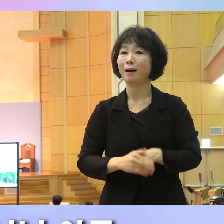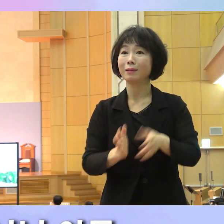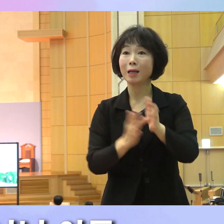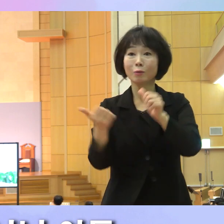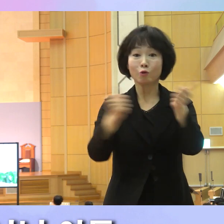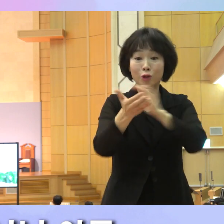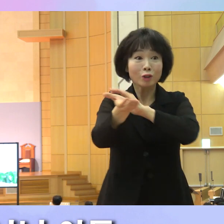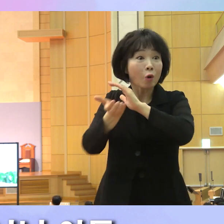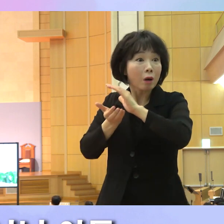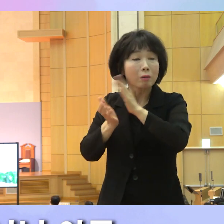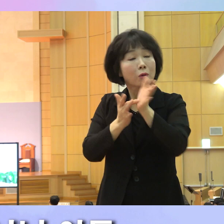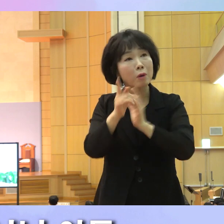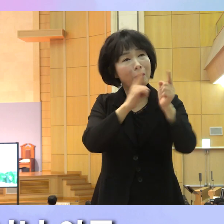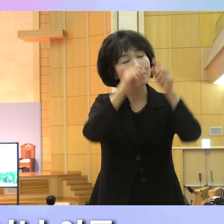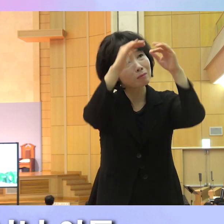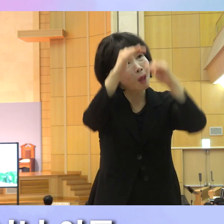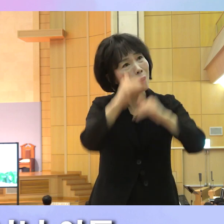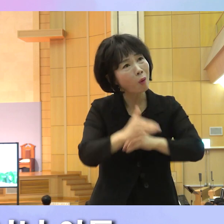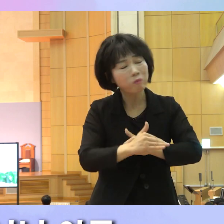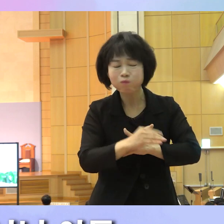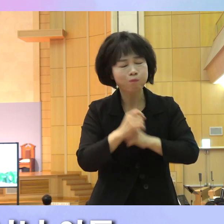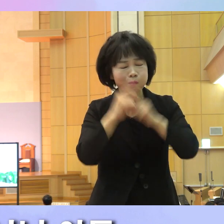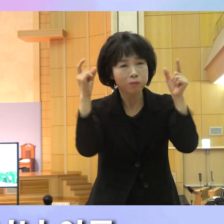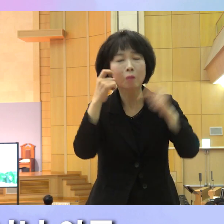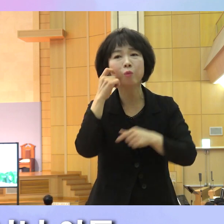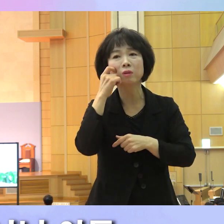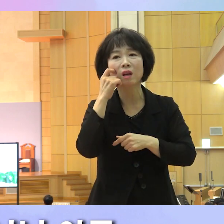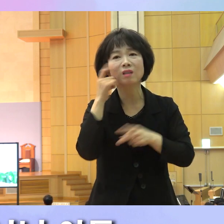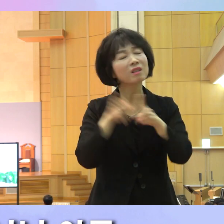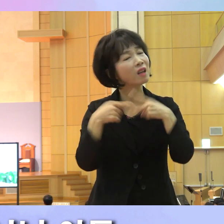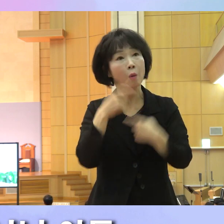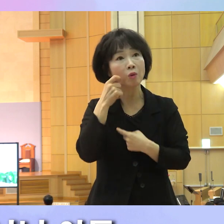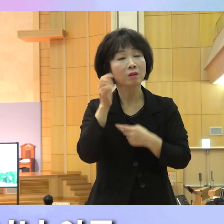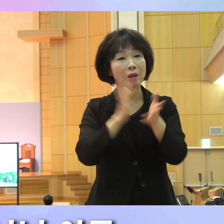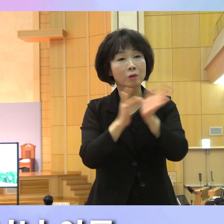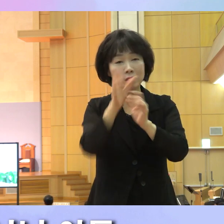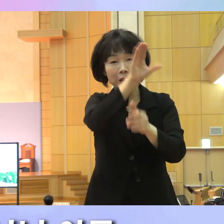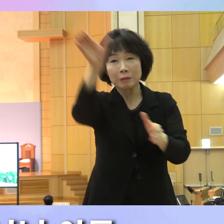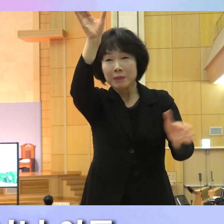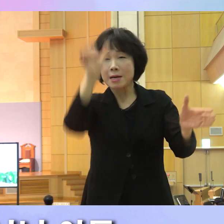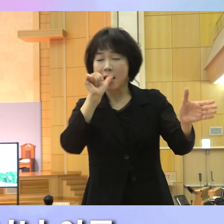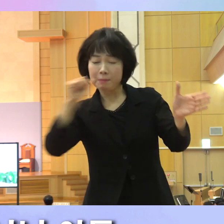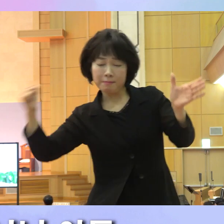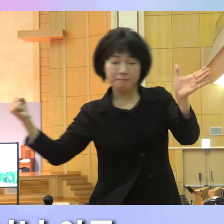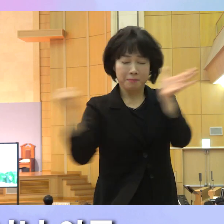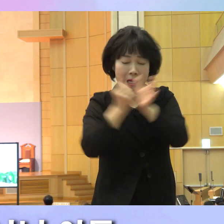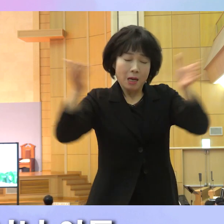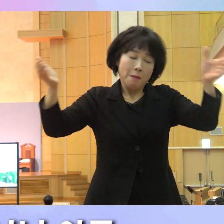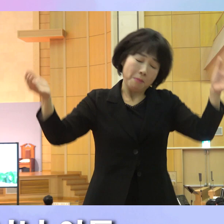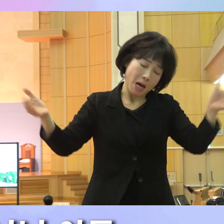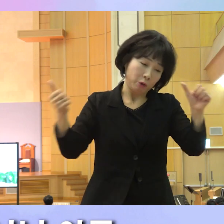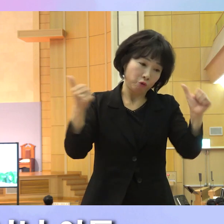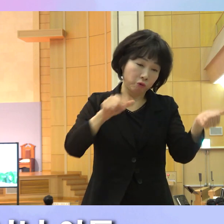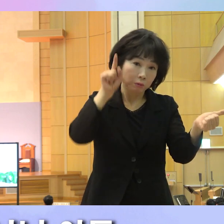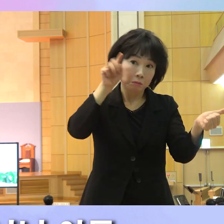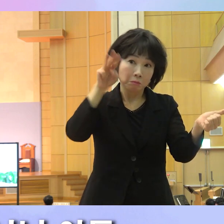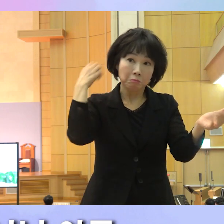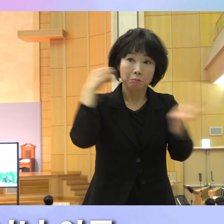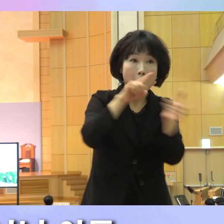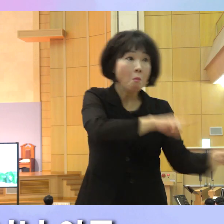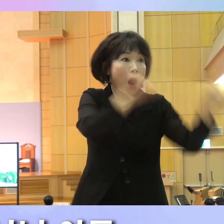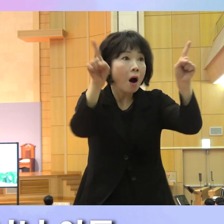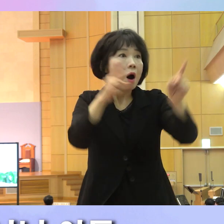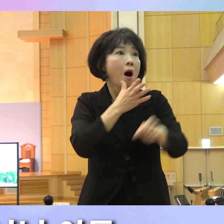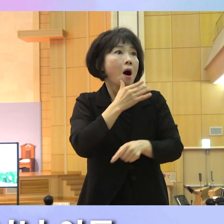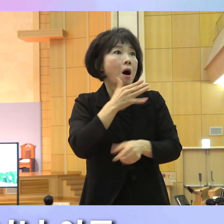예수님이 죽었다가 살아난 후에 성전 허물어버려라 3일 만에 일으키라, 그 말씀을 그제서야 깨닫고 예수를